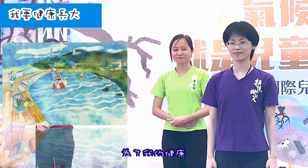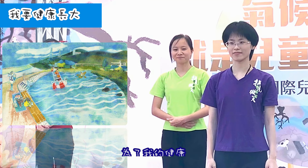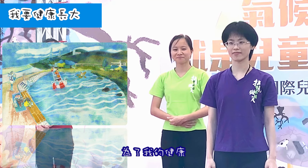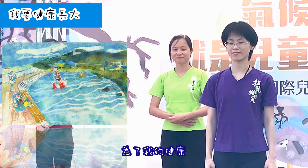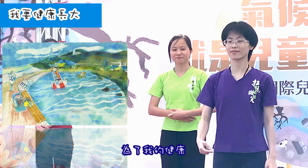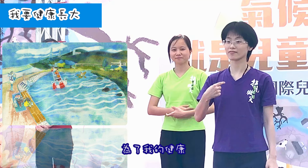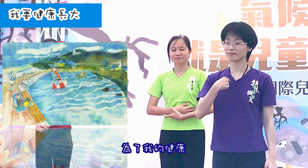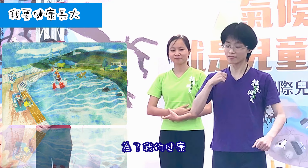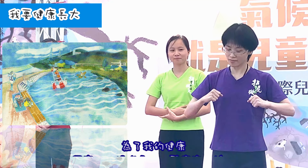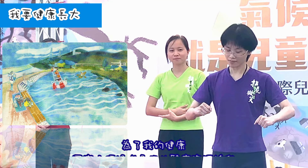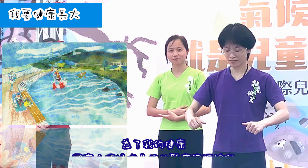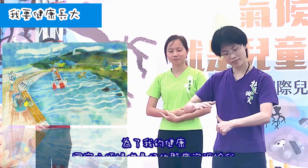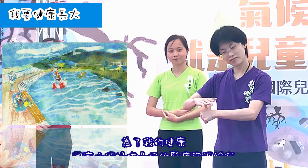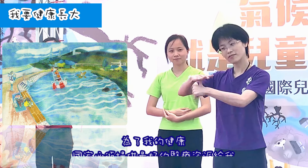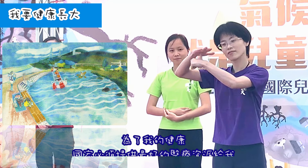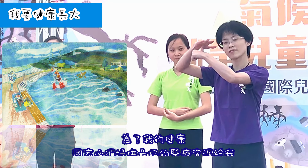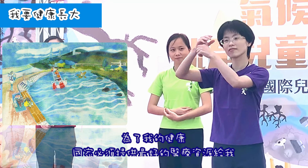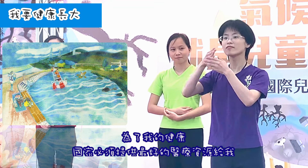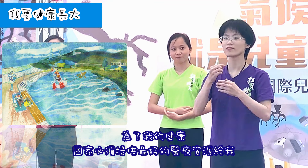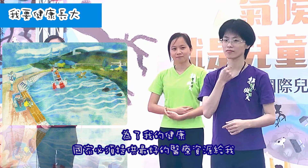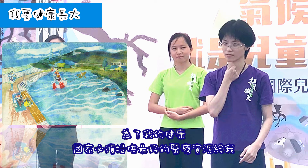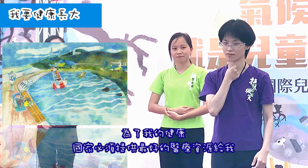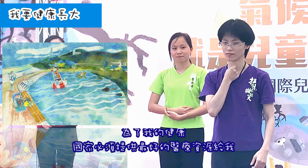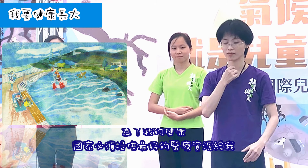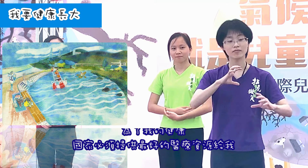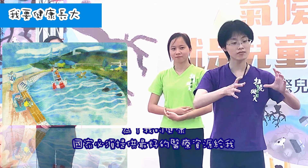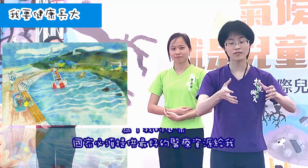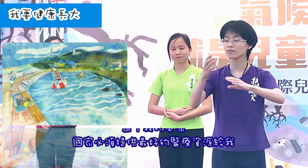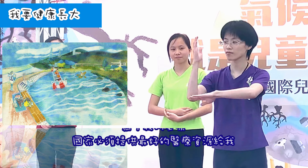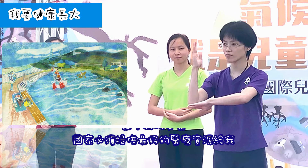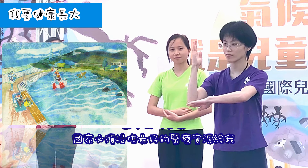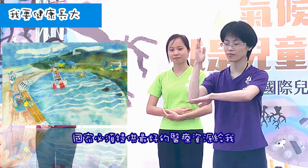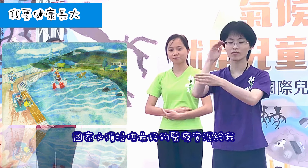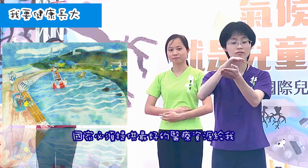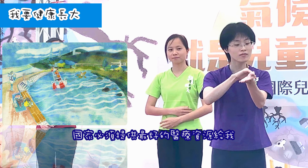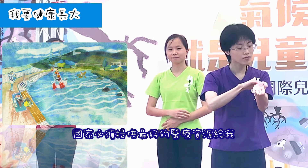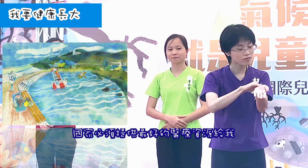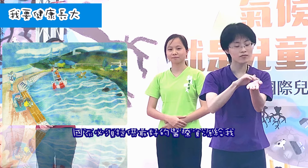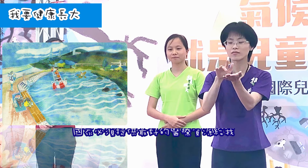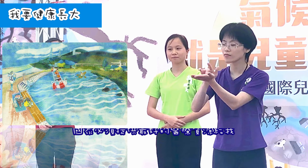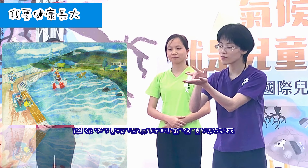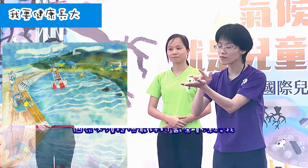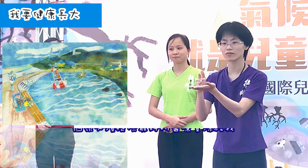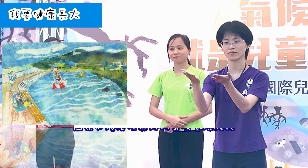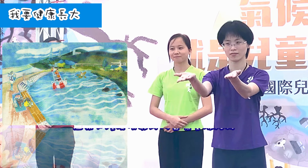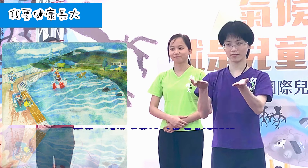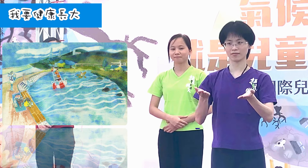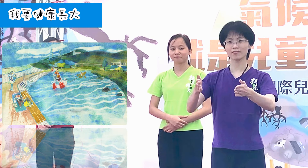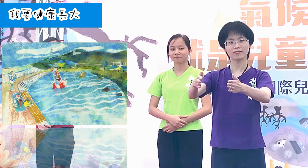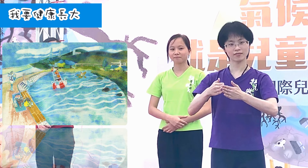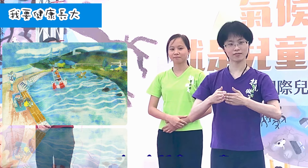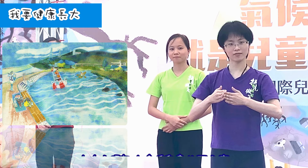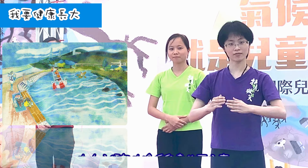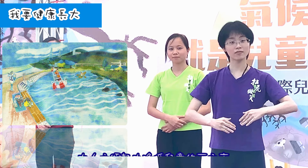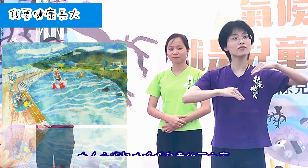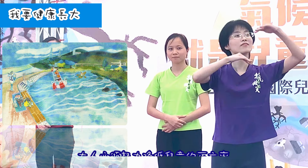为了我的健康，国家必须提供最好的医疗资源给我。大人必须努